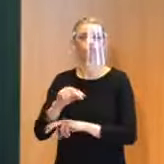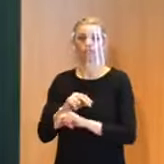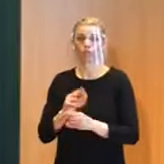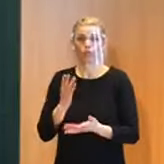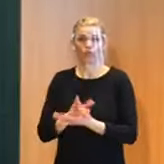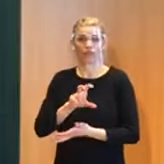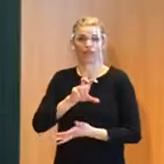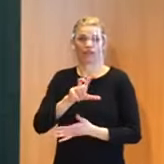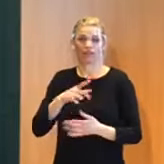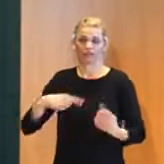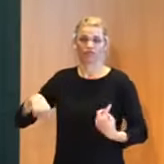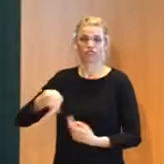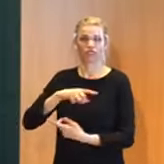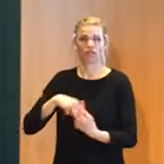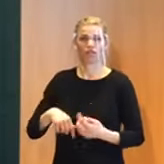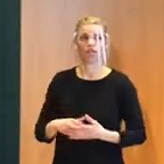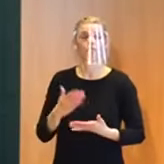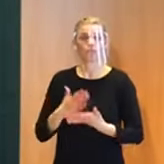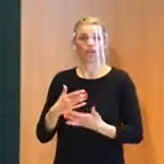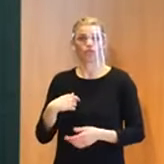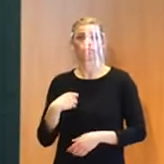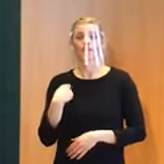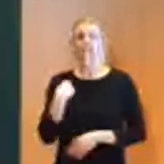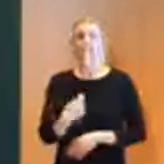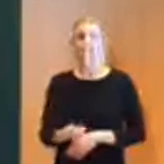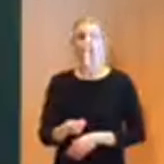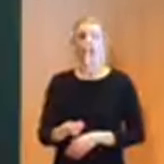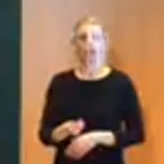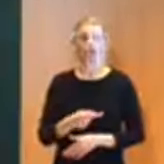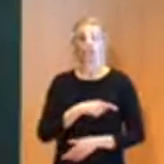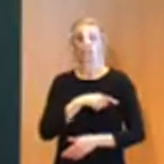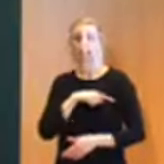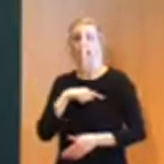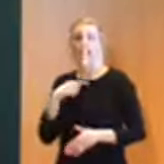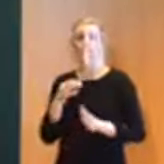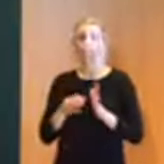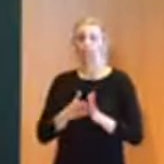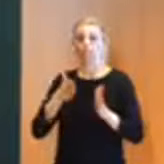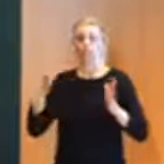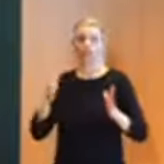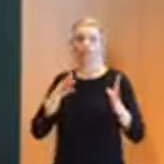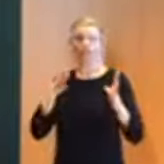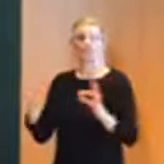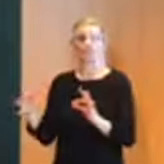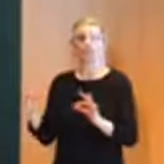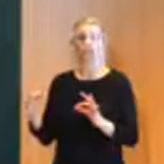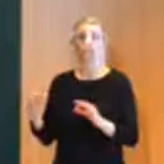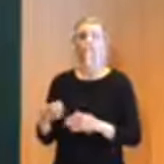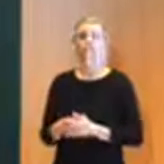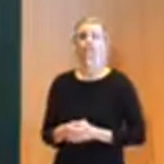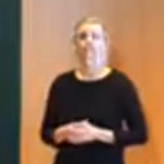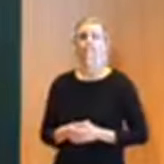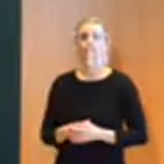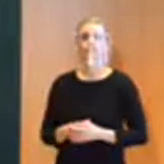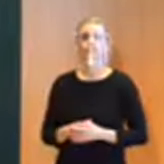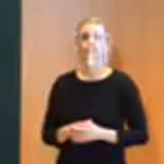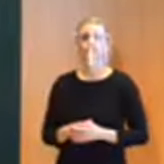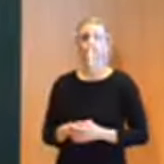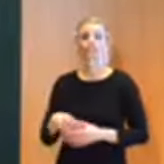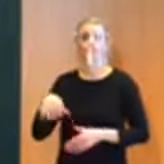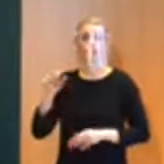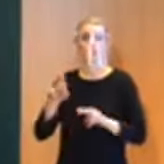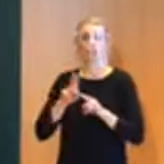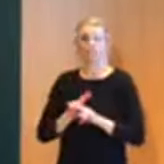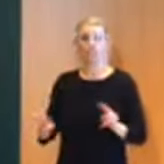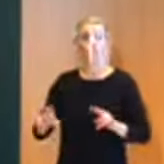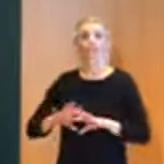3 týždne. Preto sme aj dali takú pomerne dlhú dobu, 10 dní na to, aby mohli